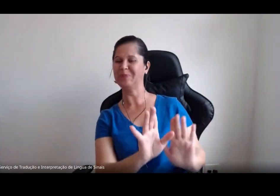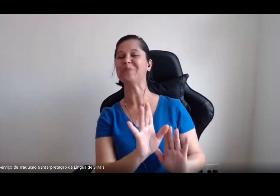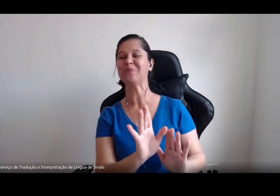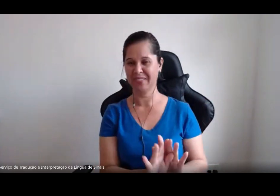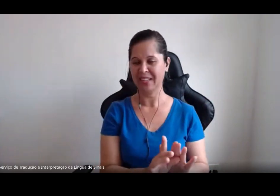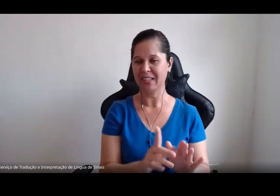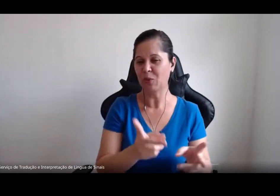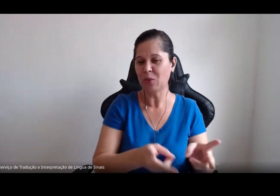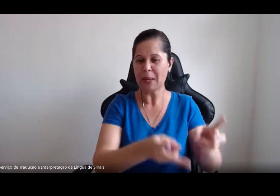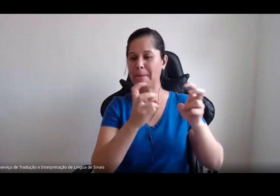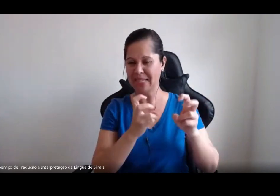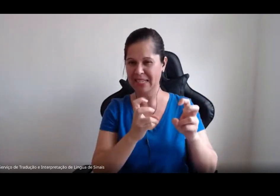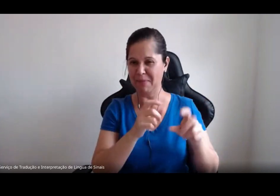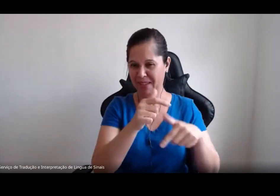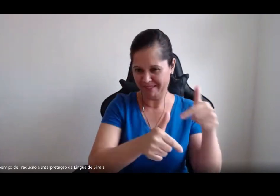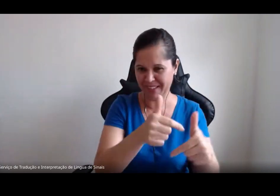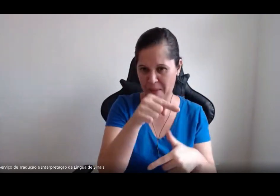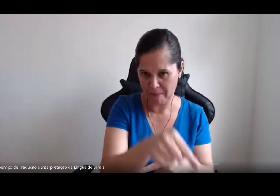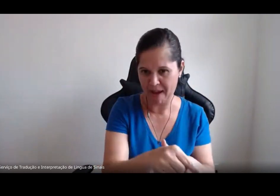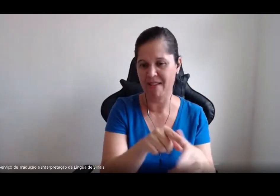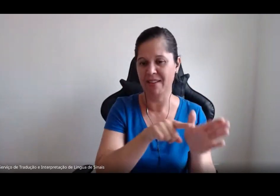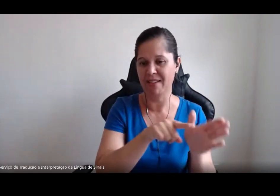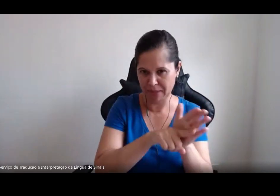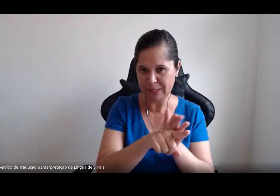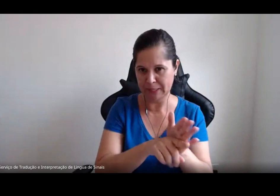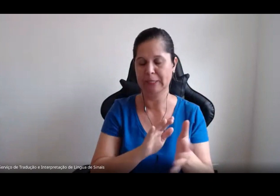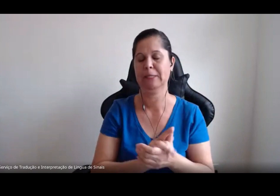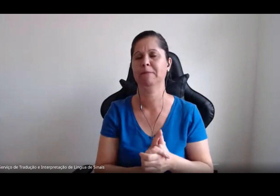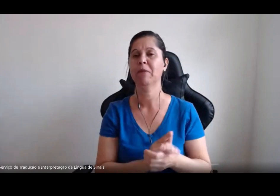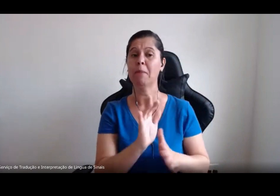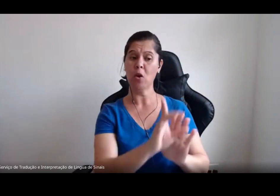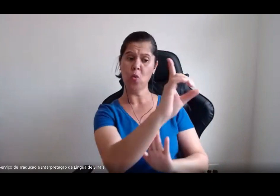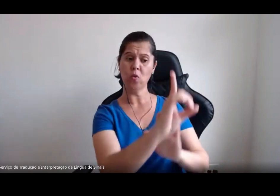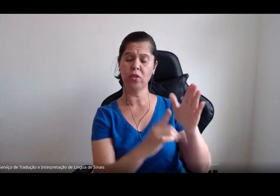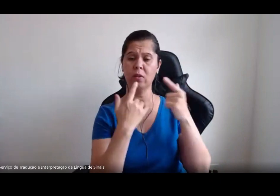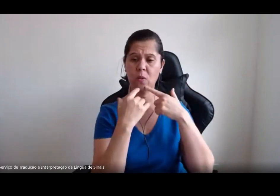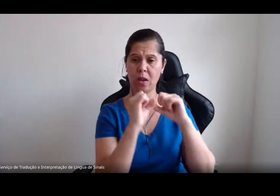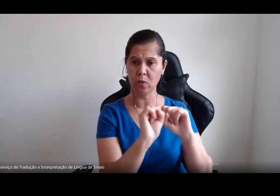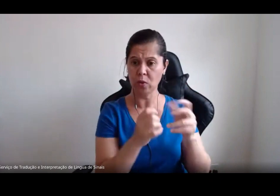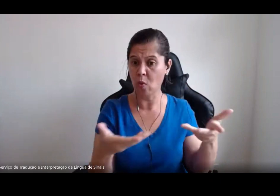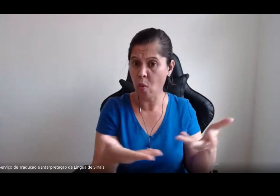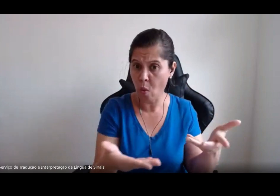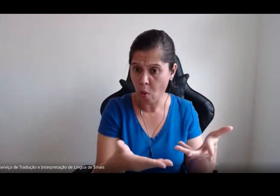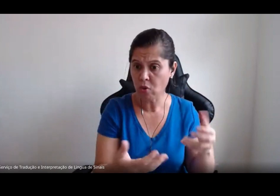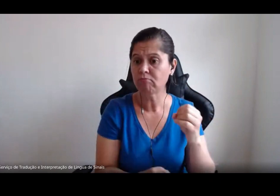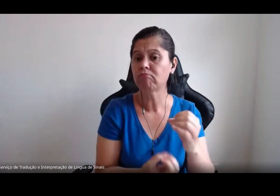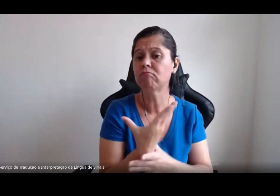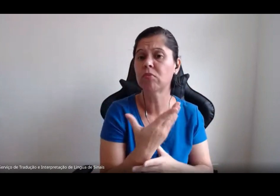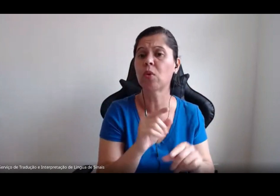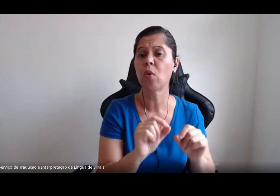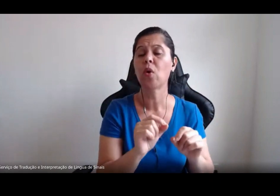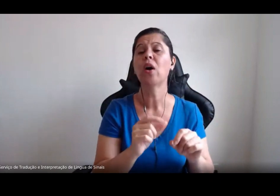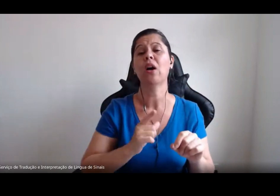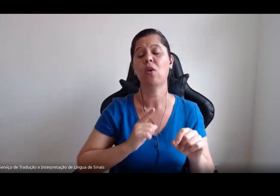dos direitos linguísticos. Os direitos linguísticos, eles, tal como nós os concebemos hoje em dia,